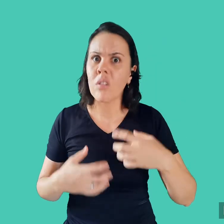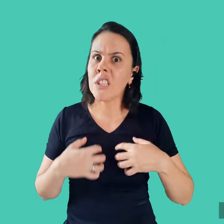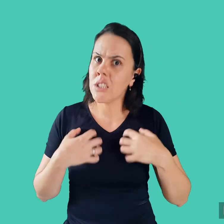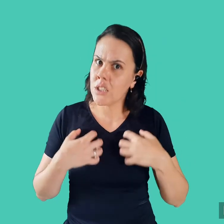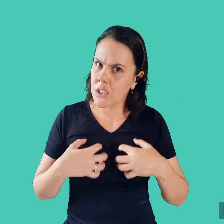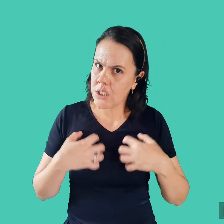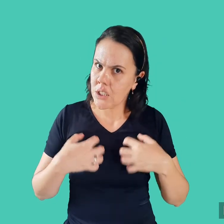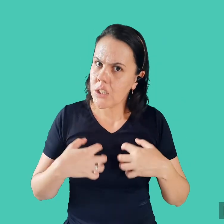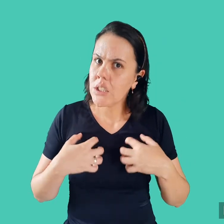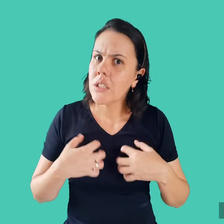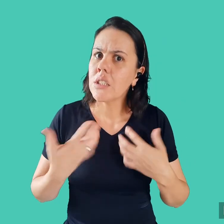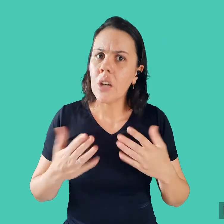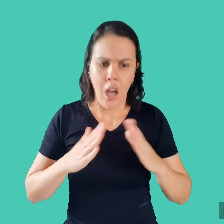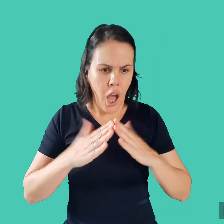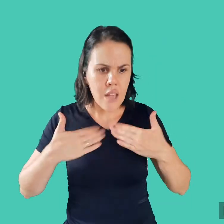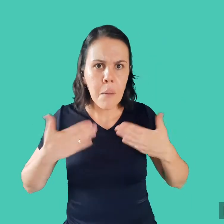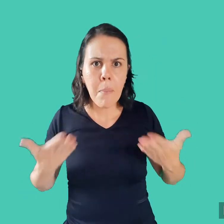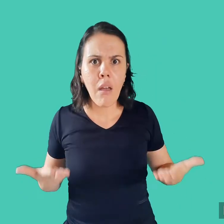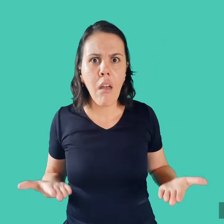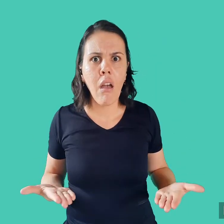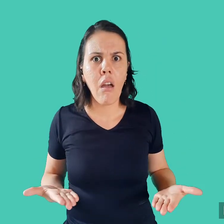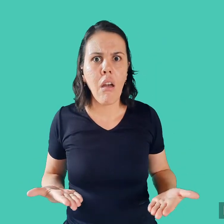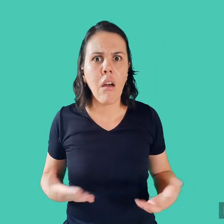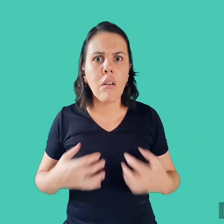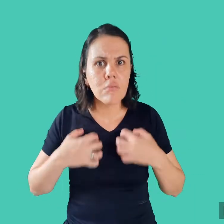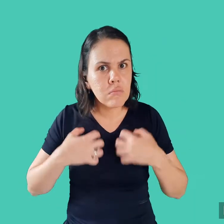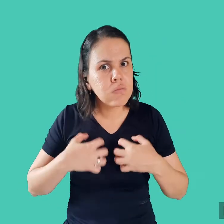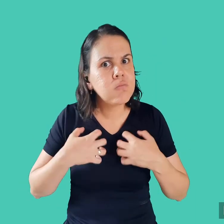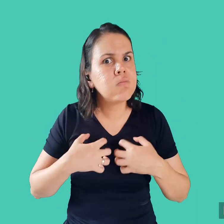casa é minha também, né? E aí começou a revolta.